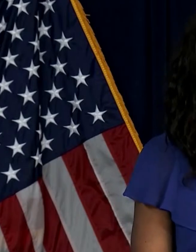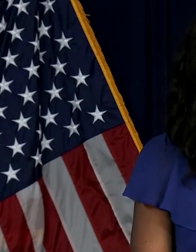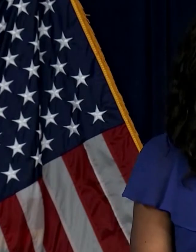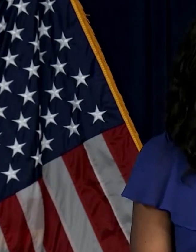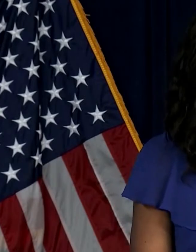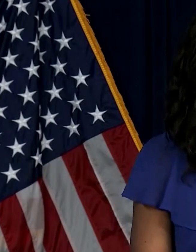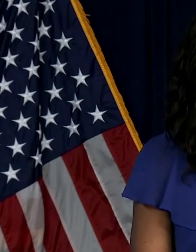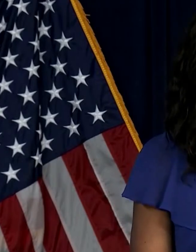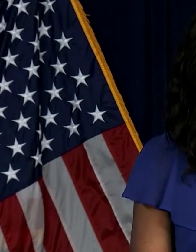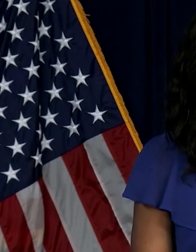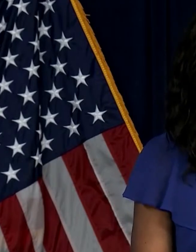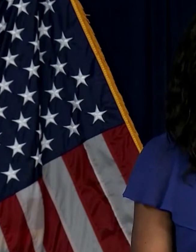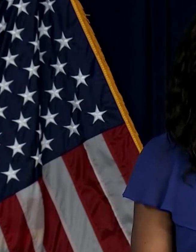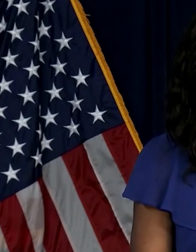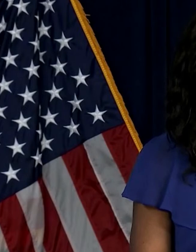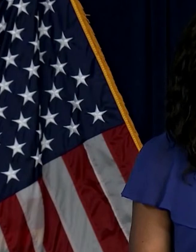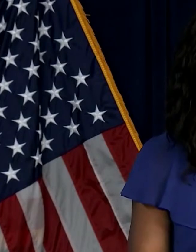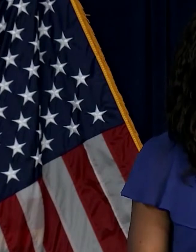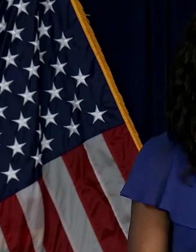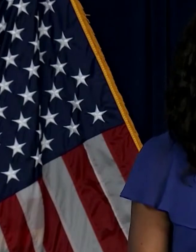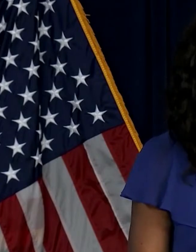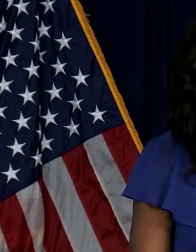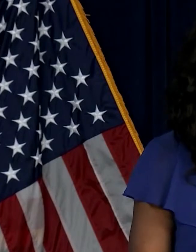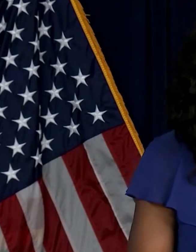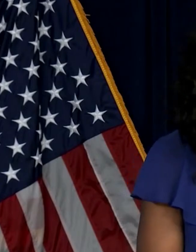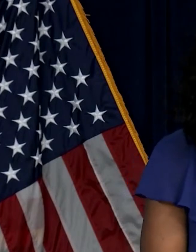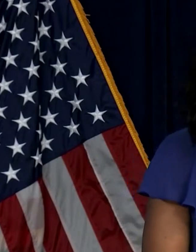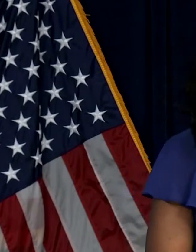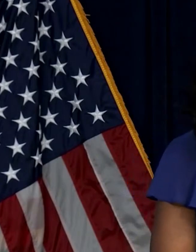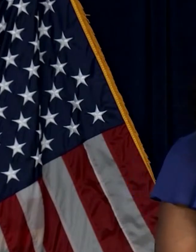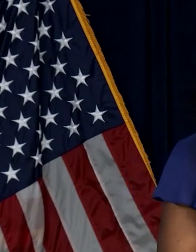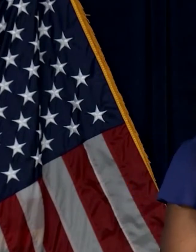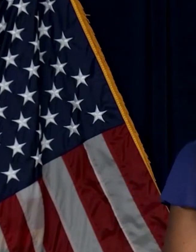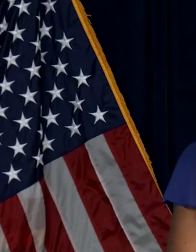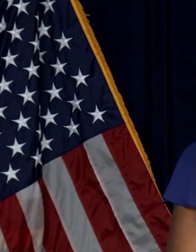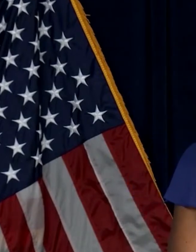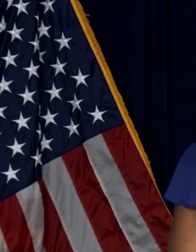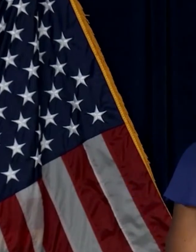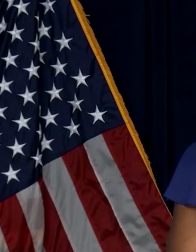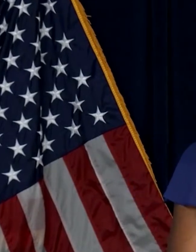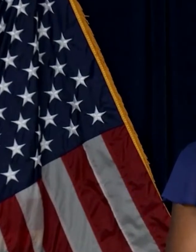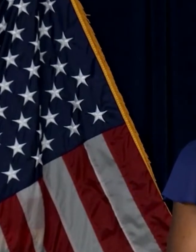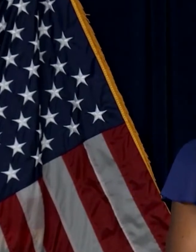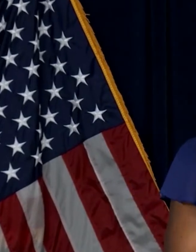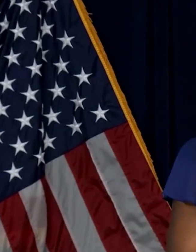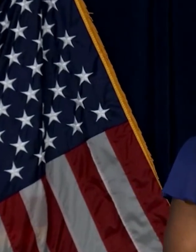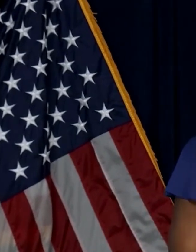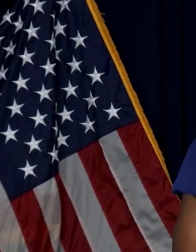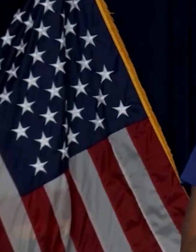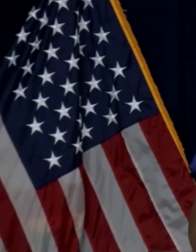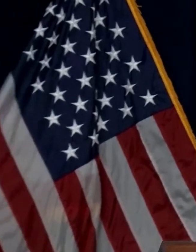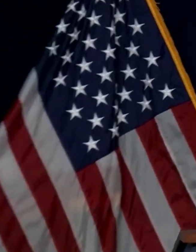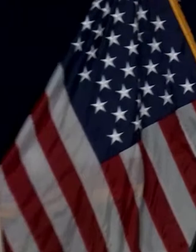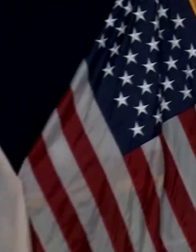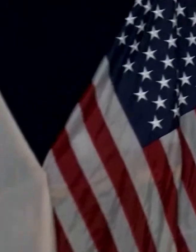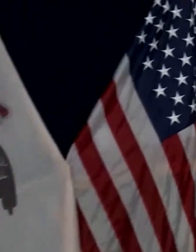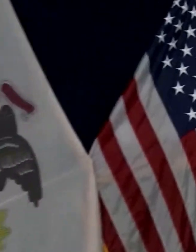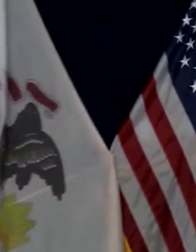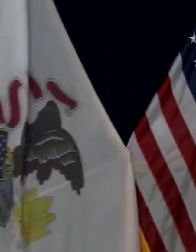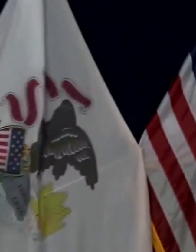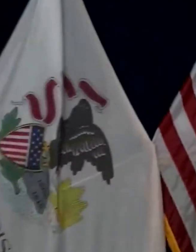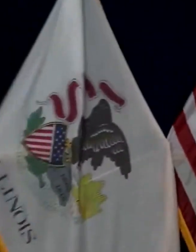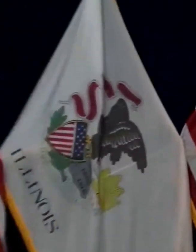cambiar el curso de la pandemia. Muchísimas gracias. And with that, I will turn it back over to Governor Pritzker for